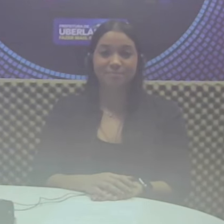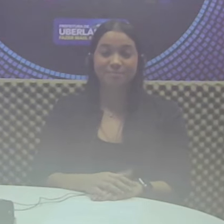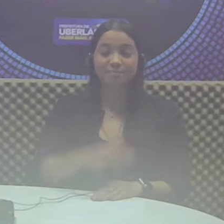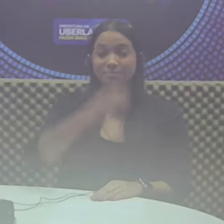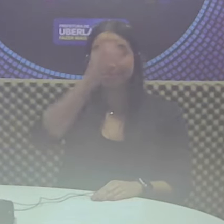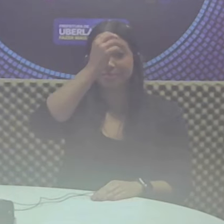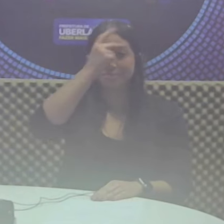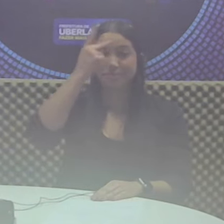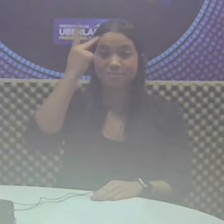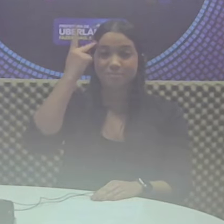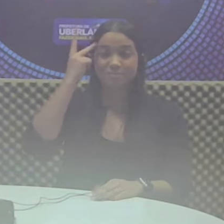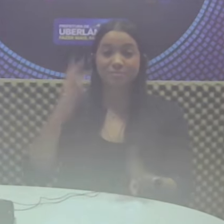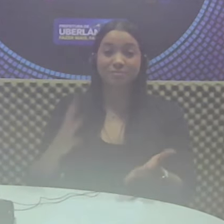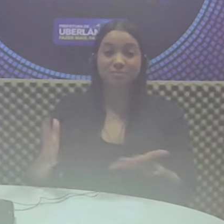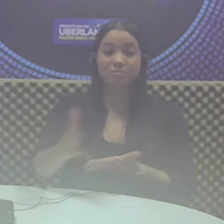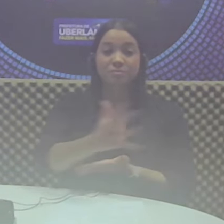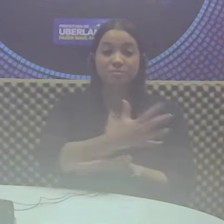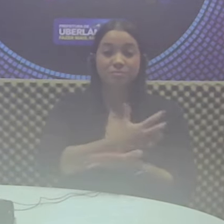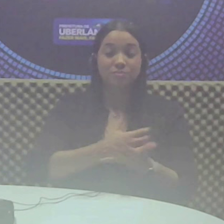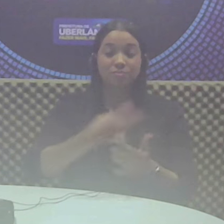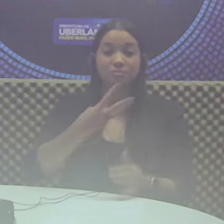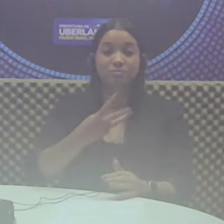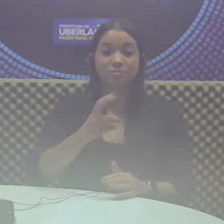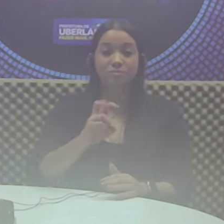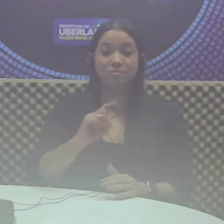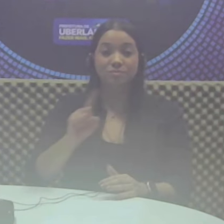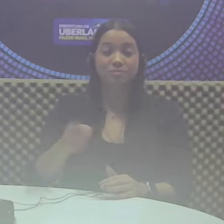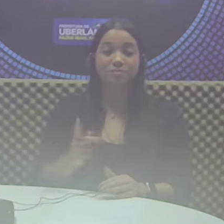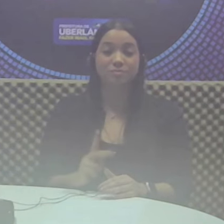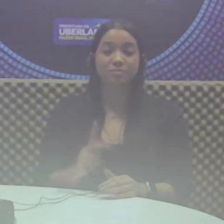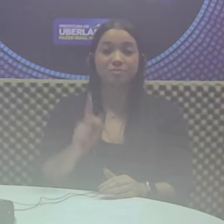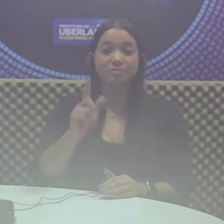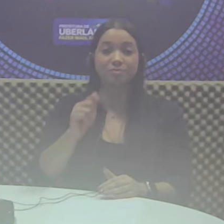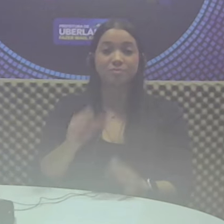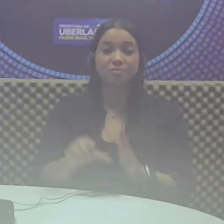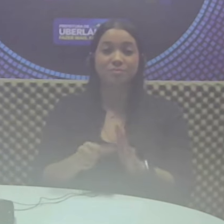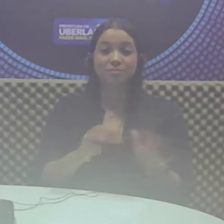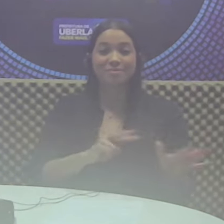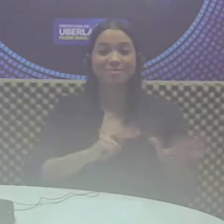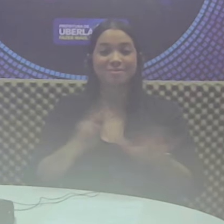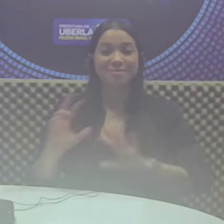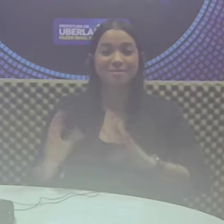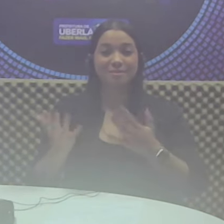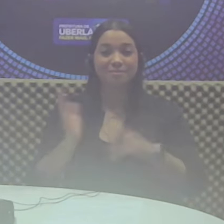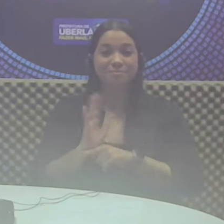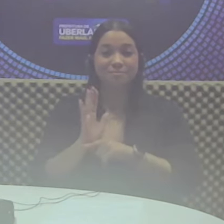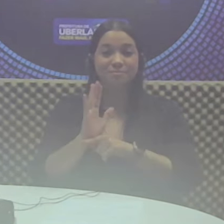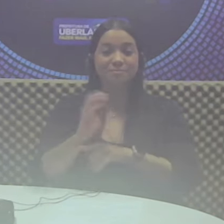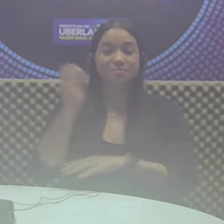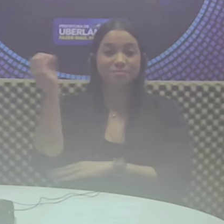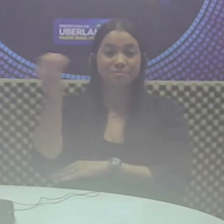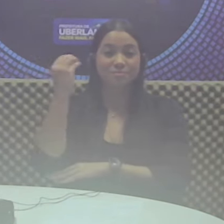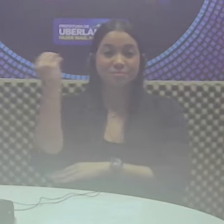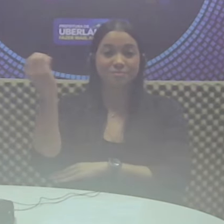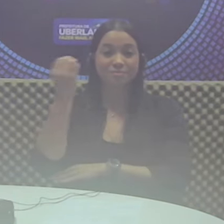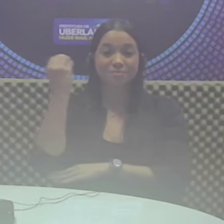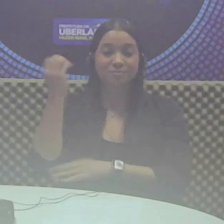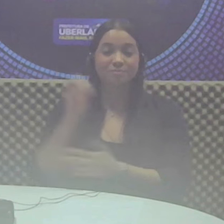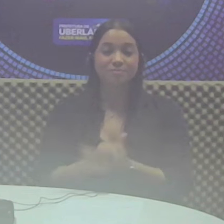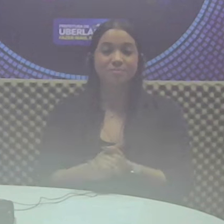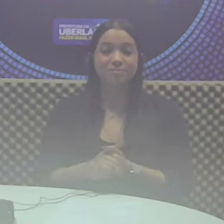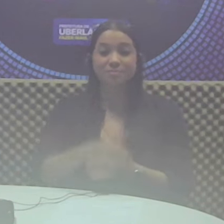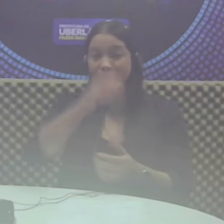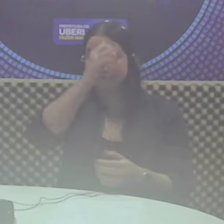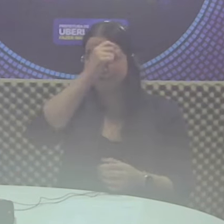Prefeitura arrecada 35 toneladas de donativos na primeira semana da campanha Ajude o Rio Grande do Sul. A Prefeitura